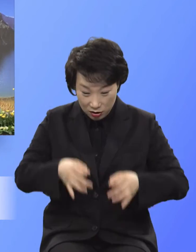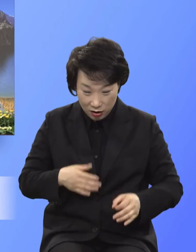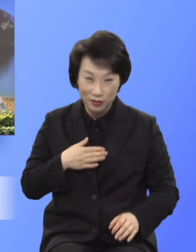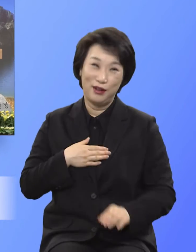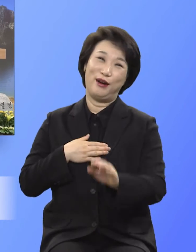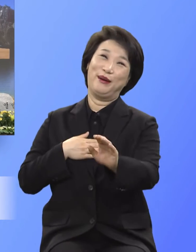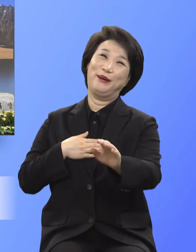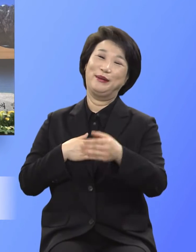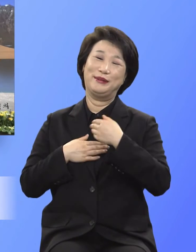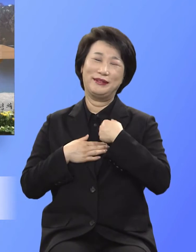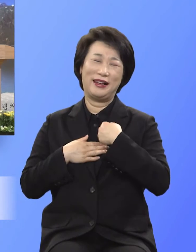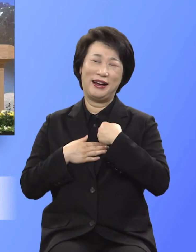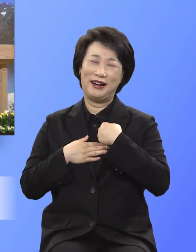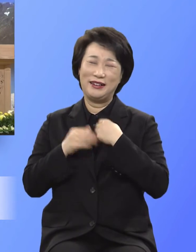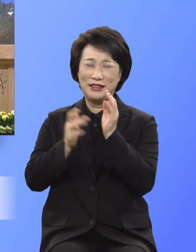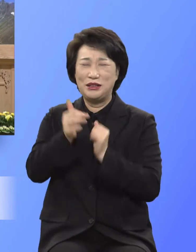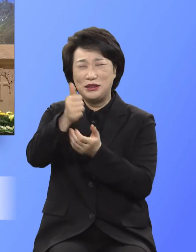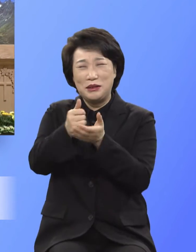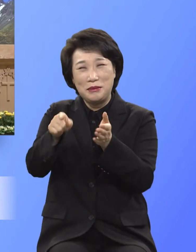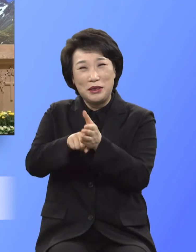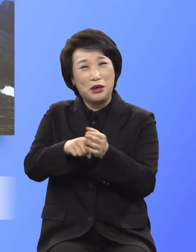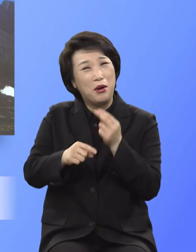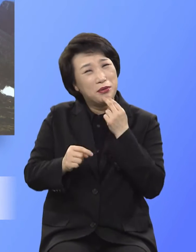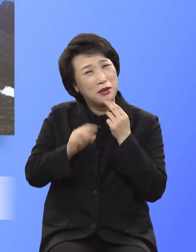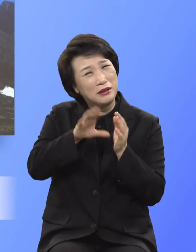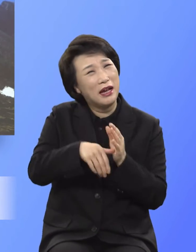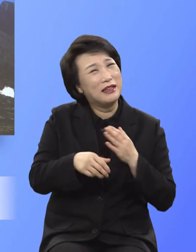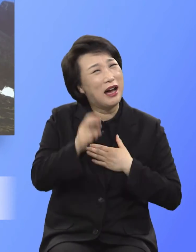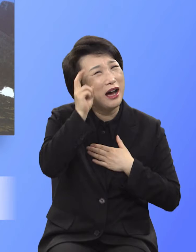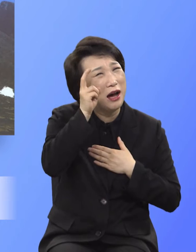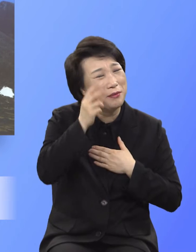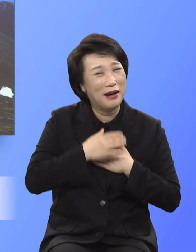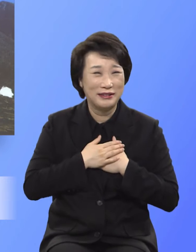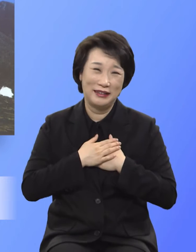참 예수 믿는 것이 없었으면